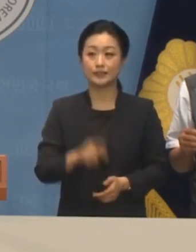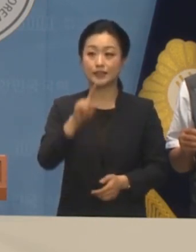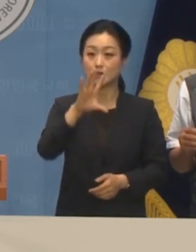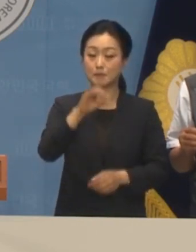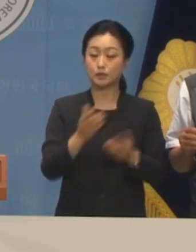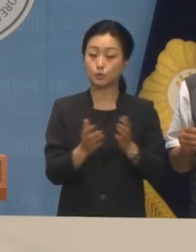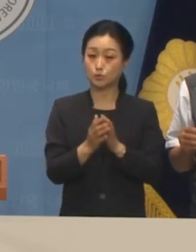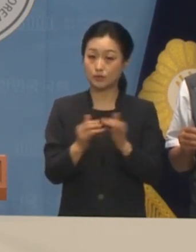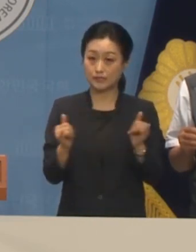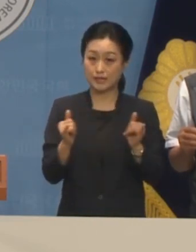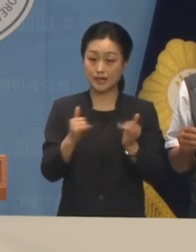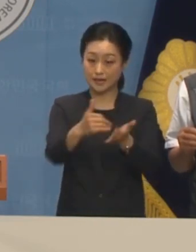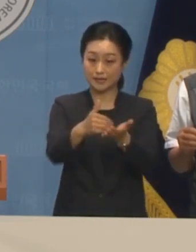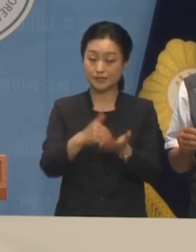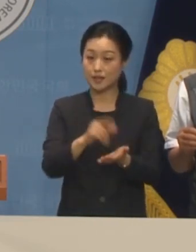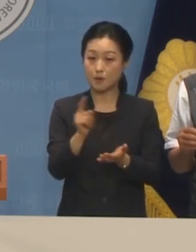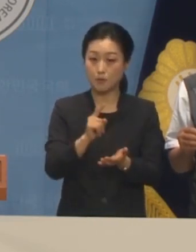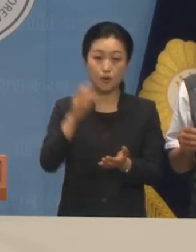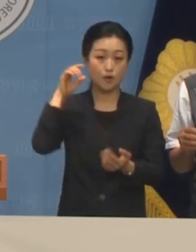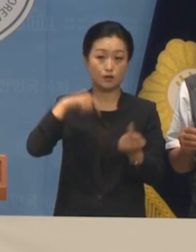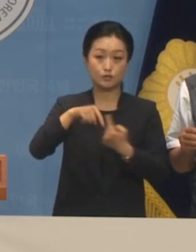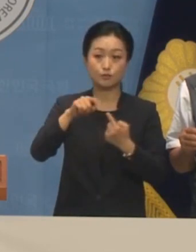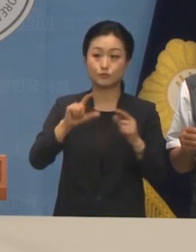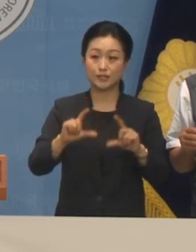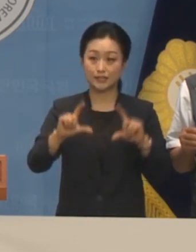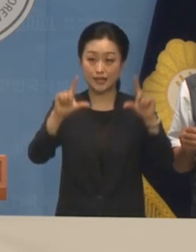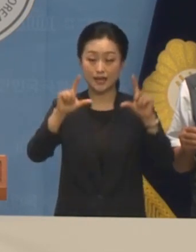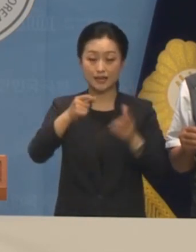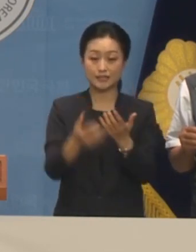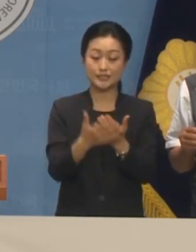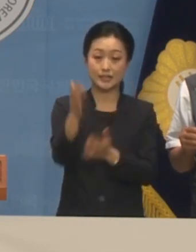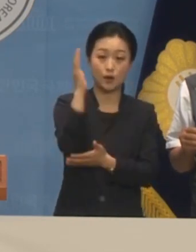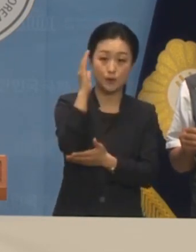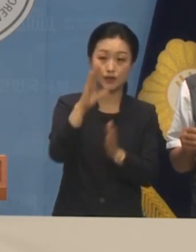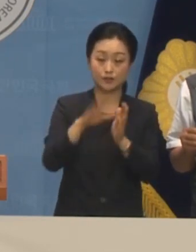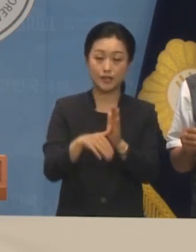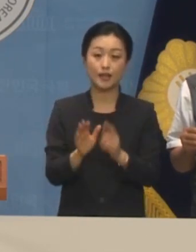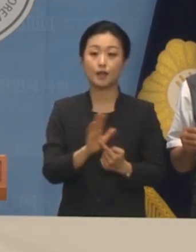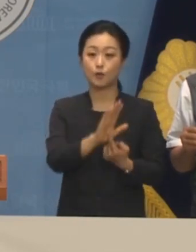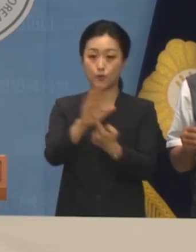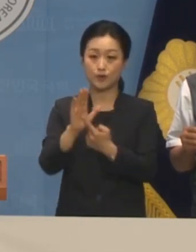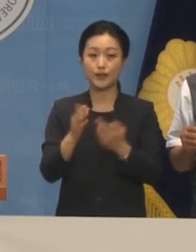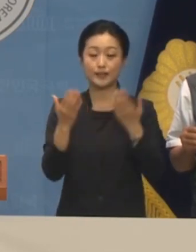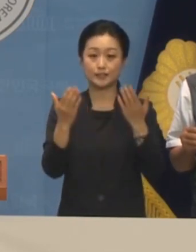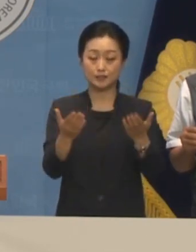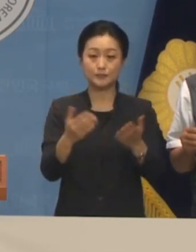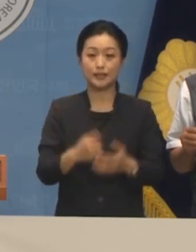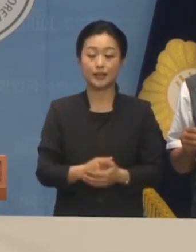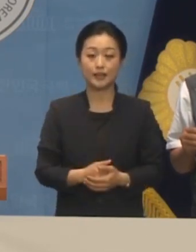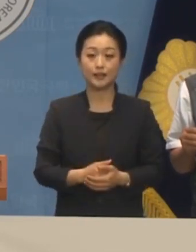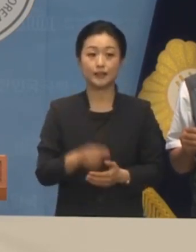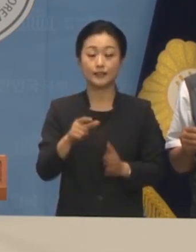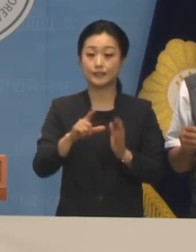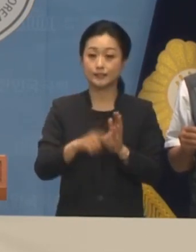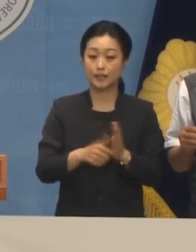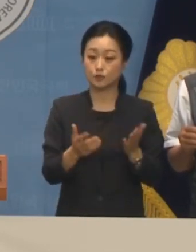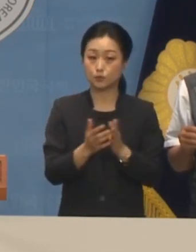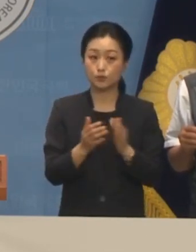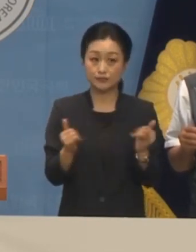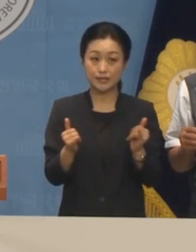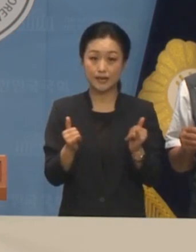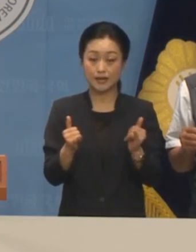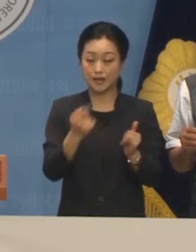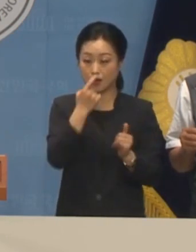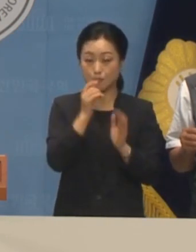노동자들의 의견은 청문의 당일 기자회견을 통해 공개할 예정입니다 청문의 과정에서 노동자